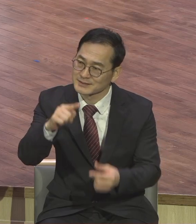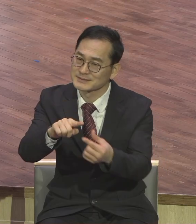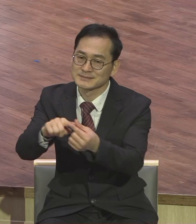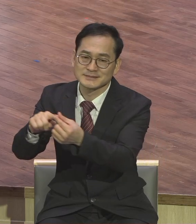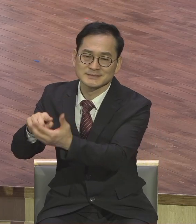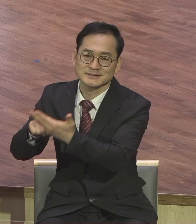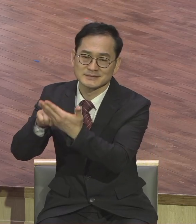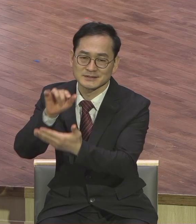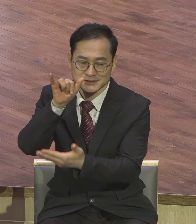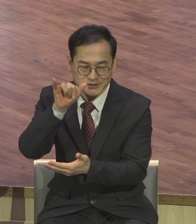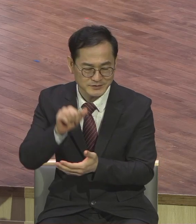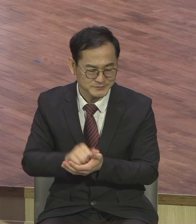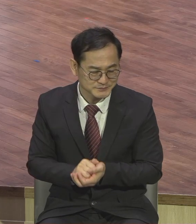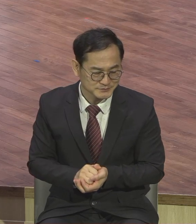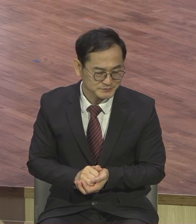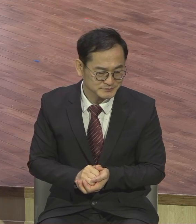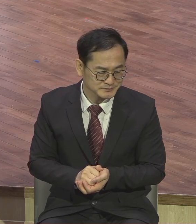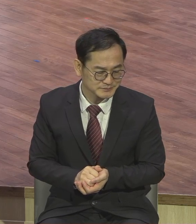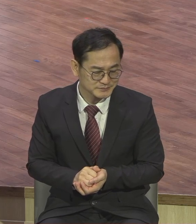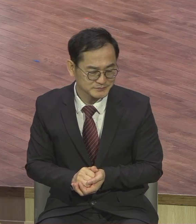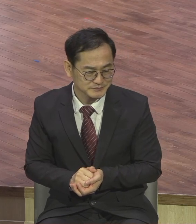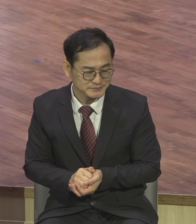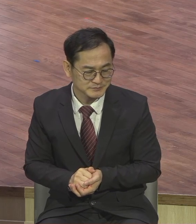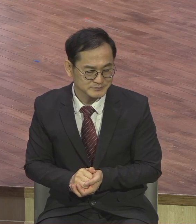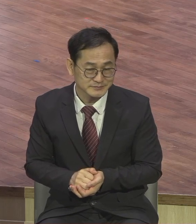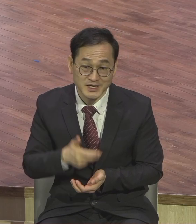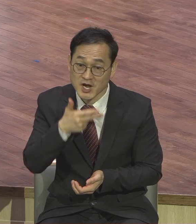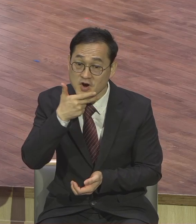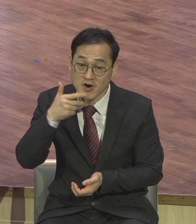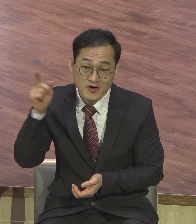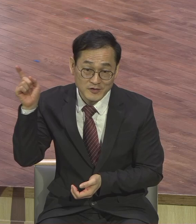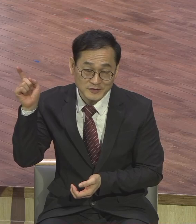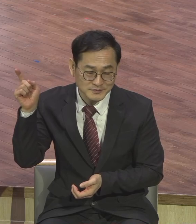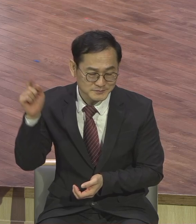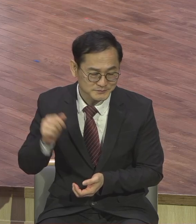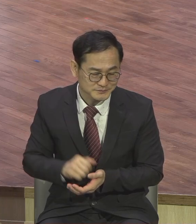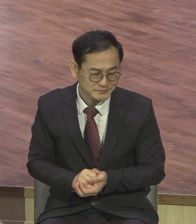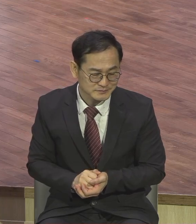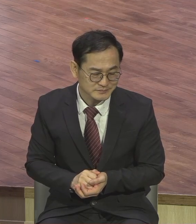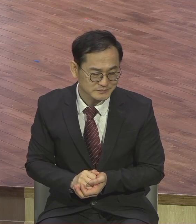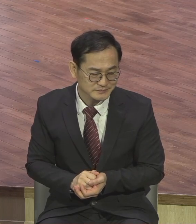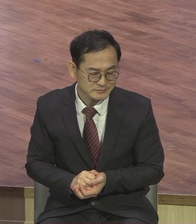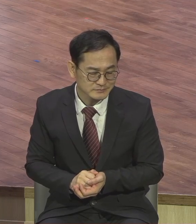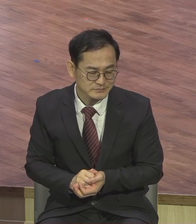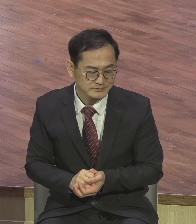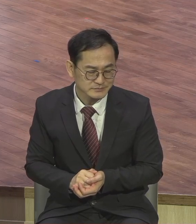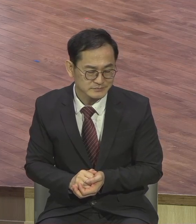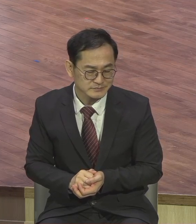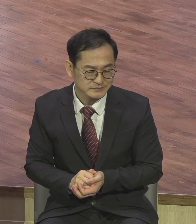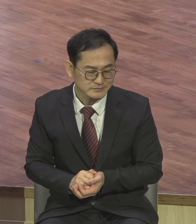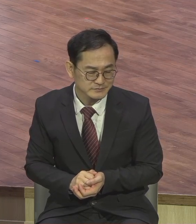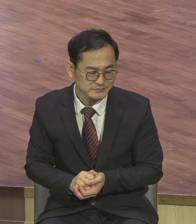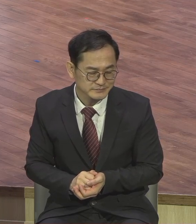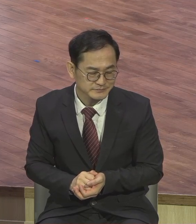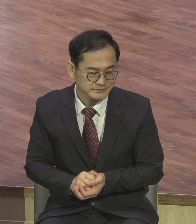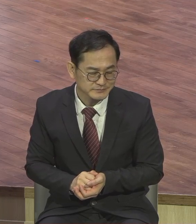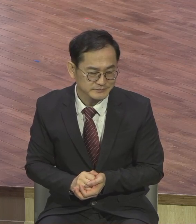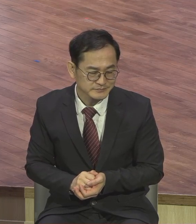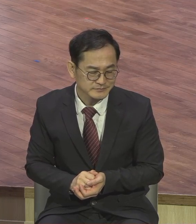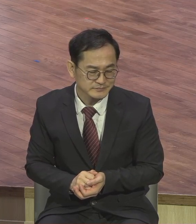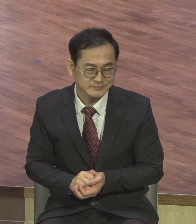있습니다. Freedom is not free. free라고 되어 있어요. Freedom is not free. 이 무슨 말인가